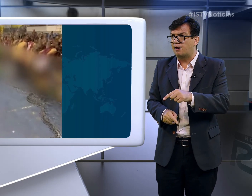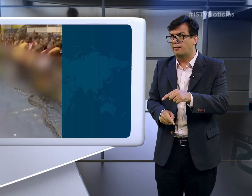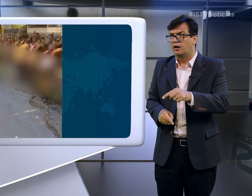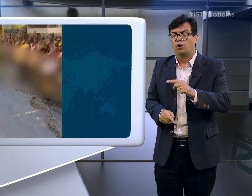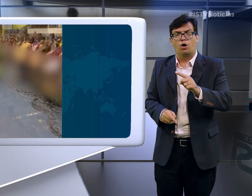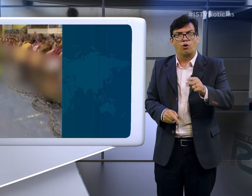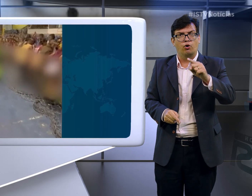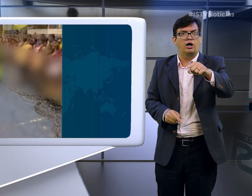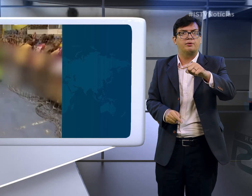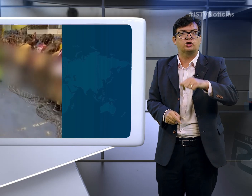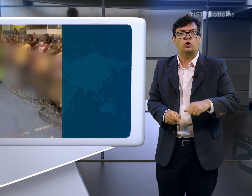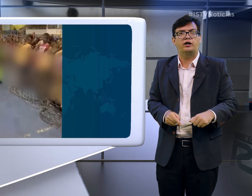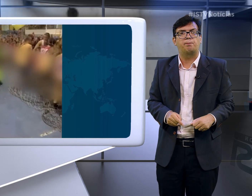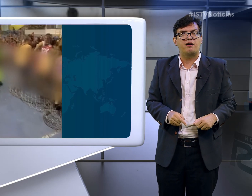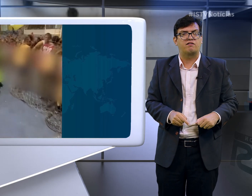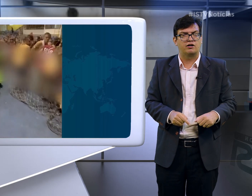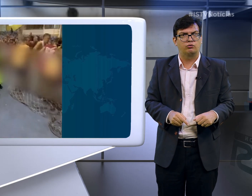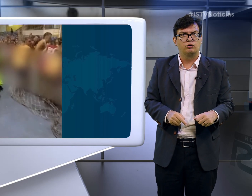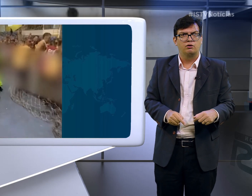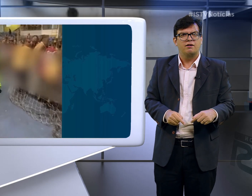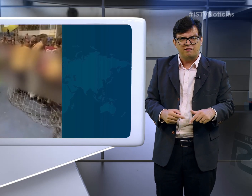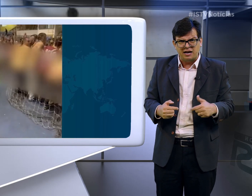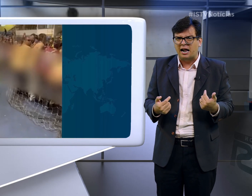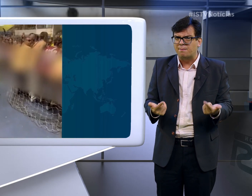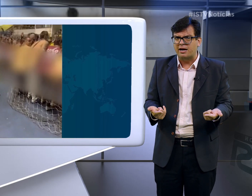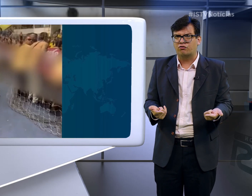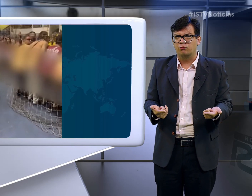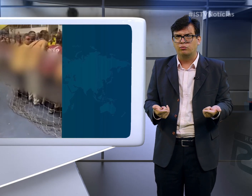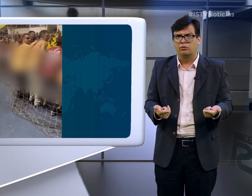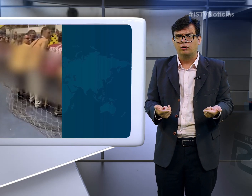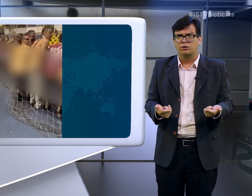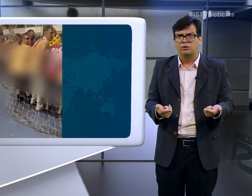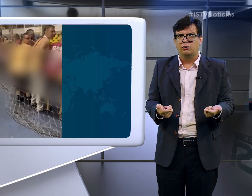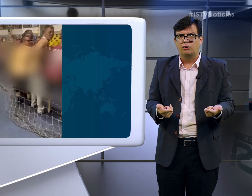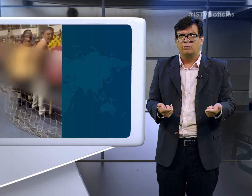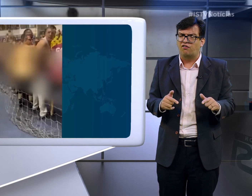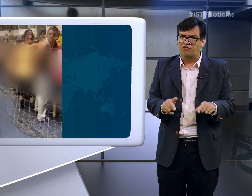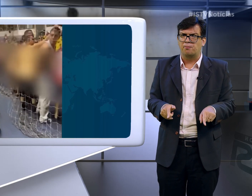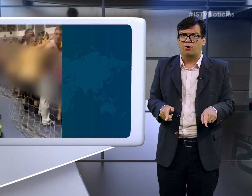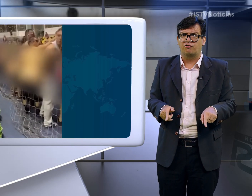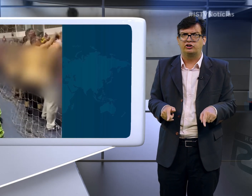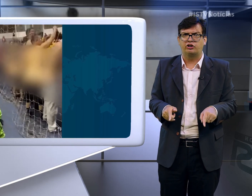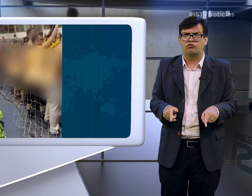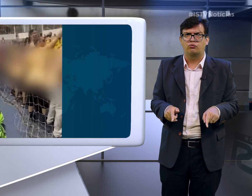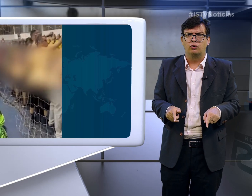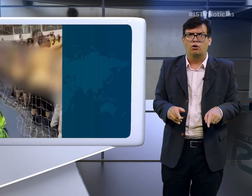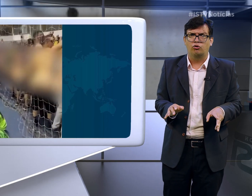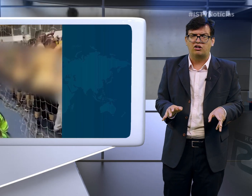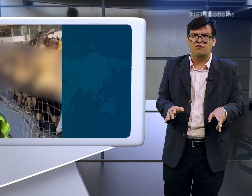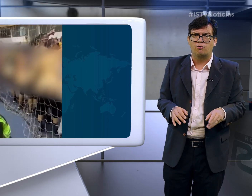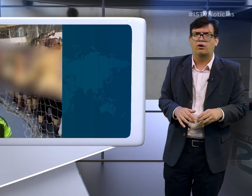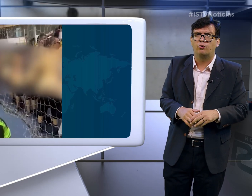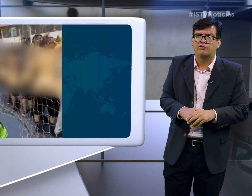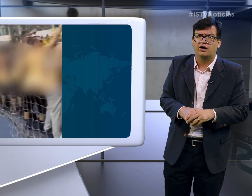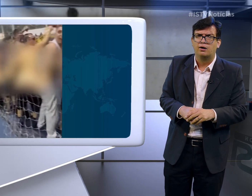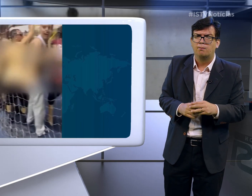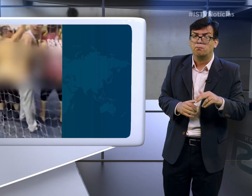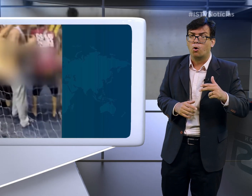lembra, o Lohan me deixou aqui pensando, será mesmo que foi por causa disso? Ou teve alguma coisa